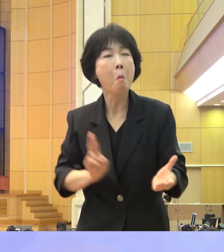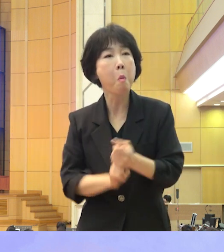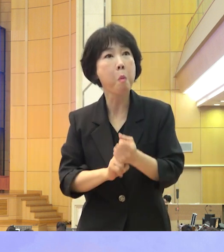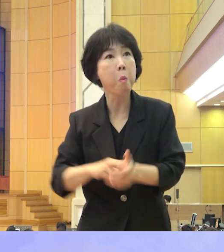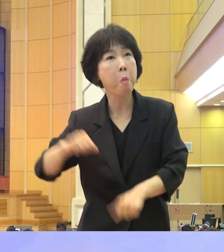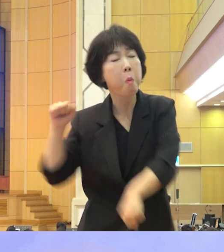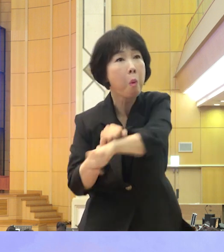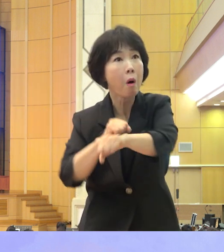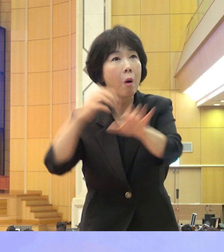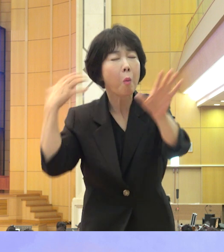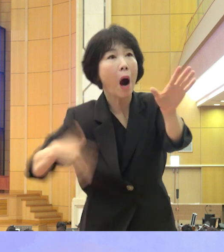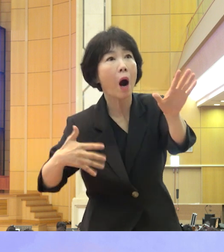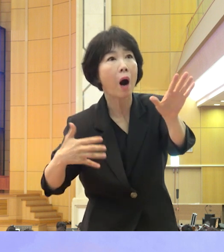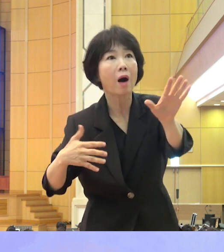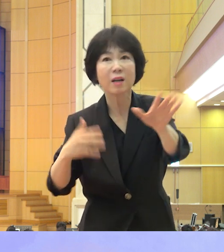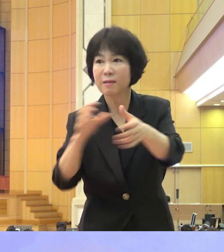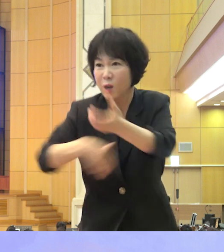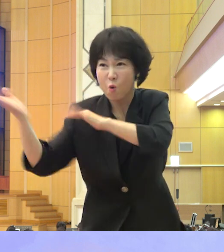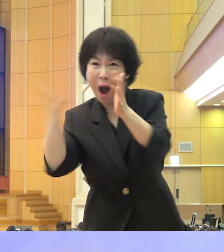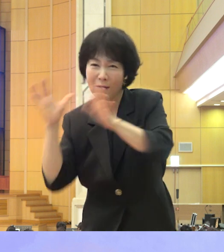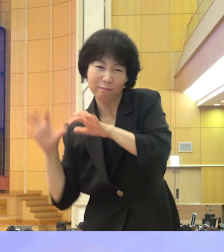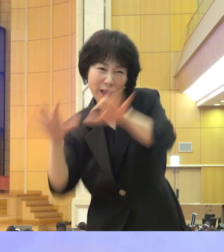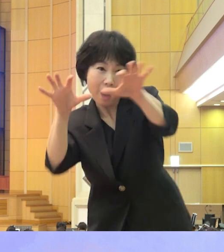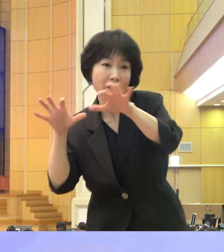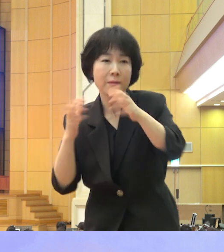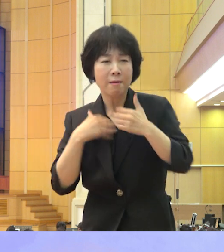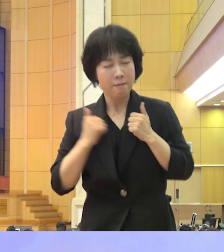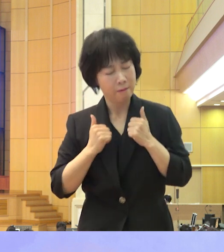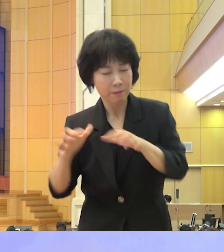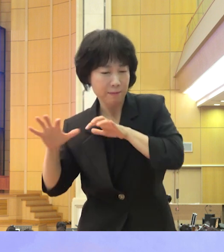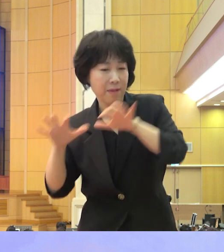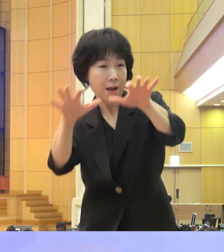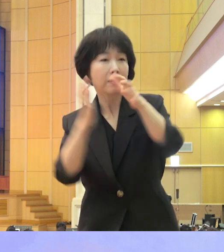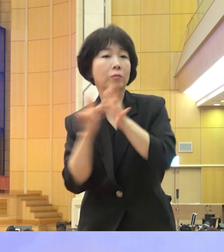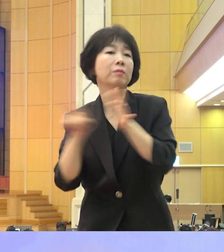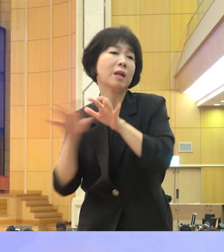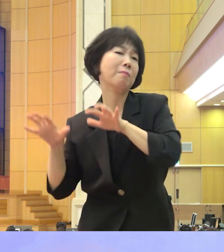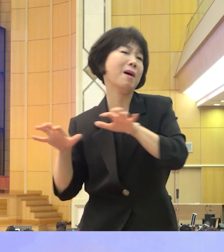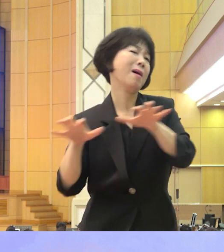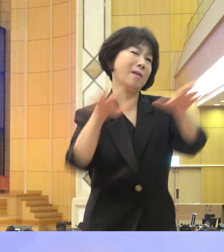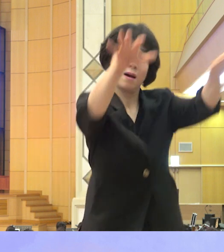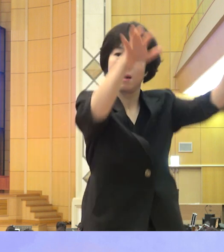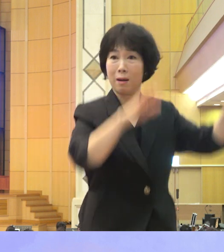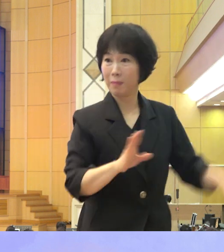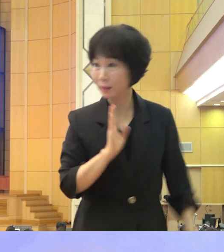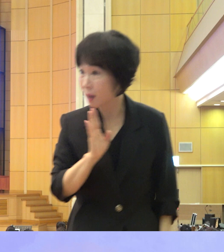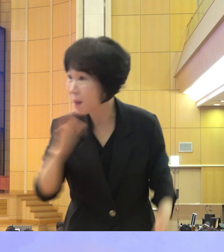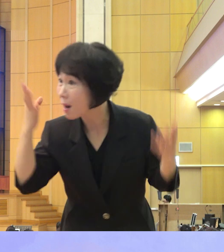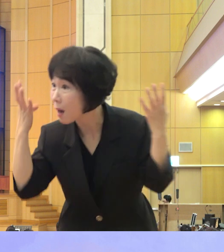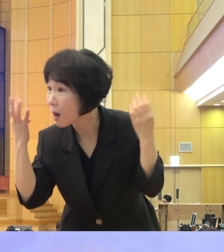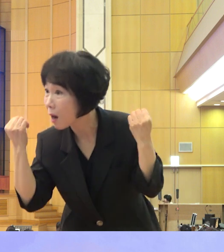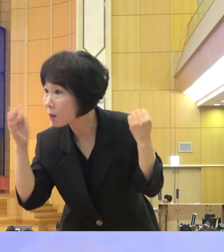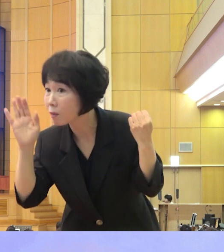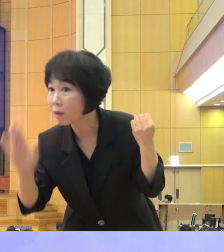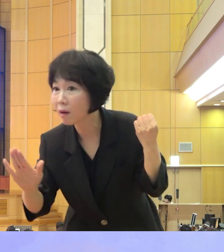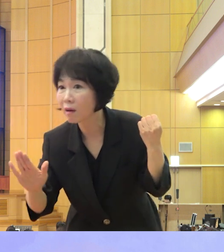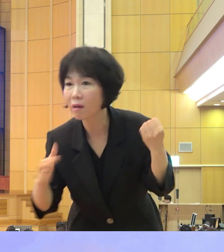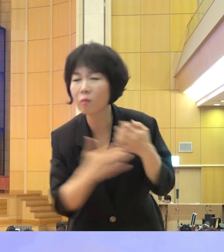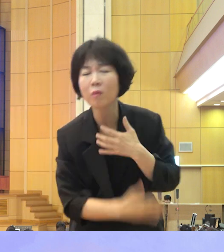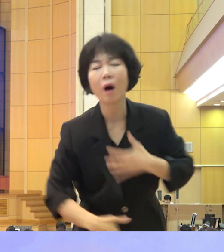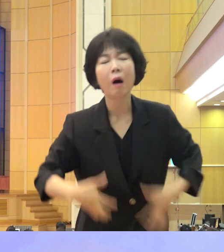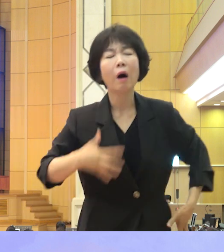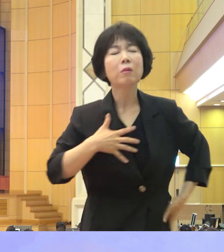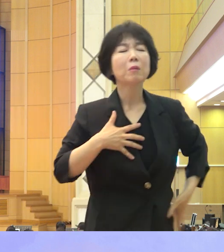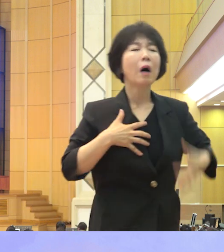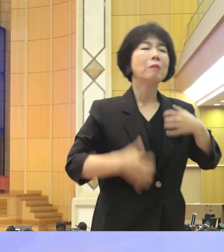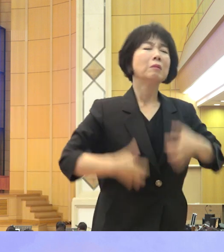나타나므로 주님을 열심히 따라다니고 주님을 믿었습니다. 그러니까 몸이 아프니까